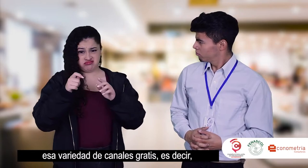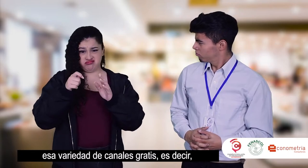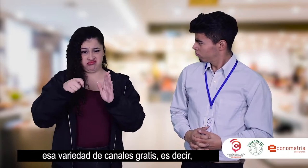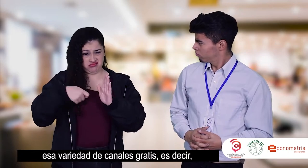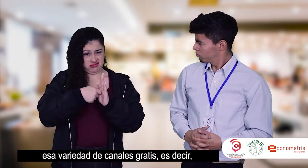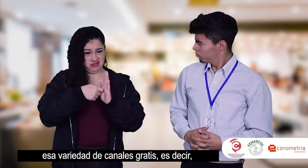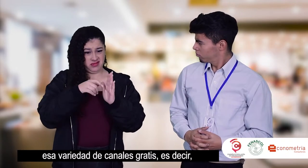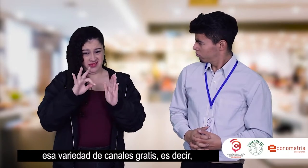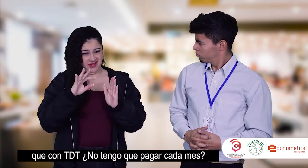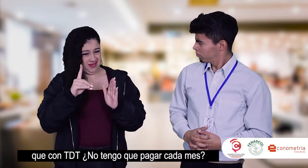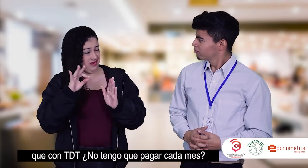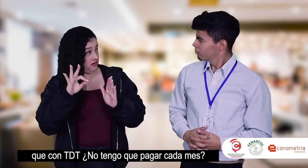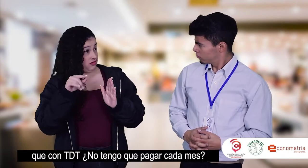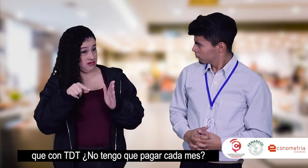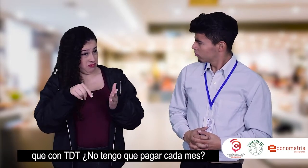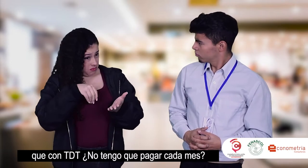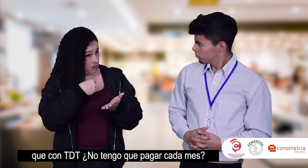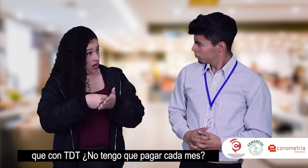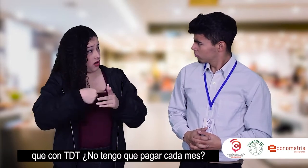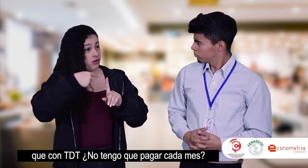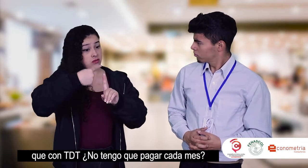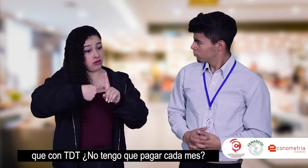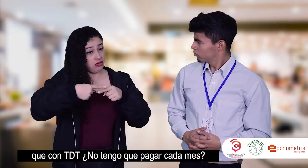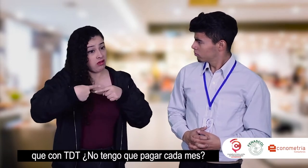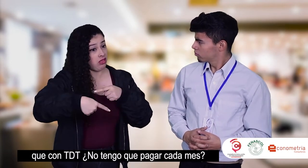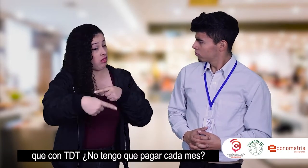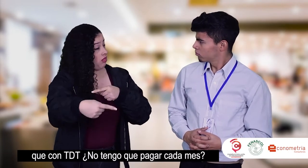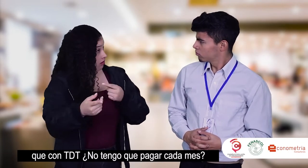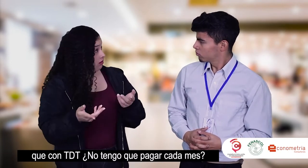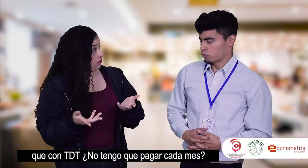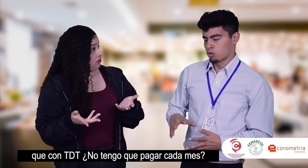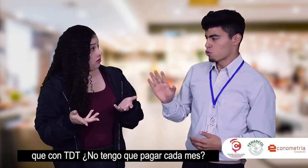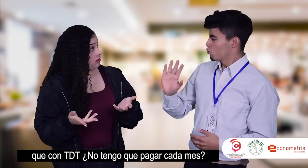canales gratis? ¿Es decir, que con TDT no tengo que pagar cada mes?